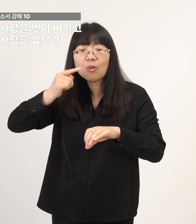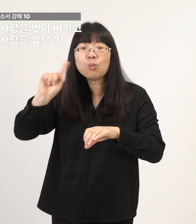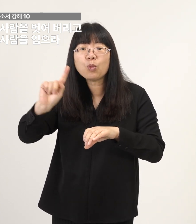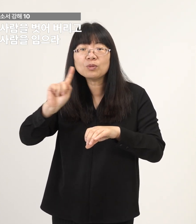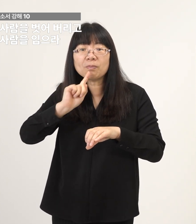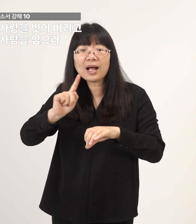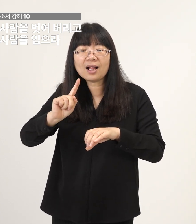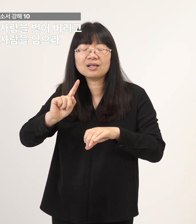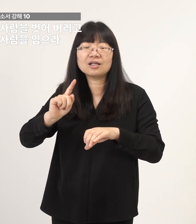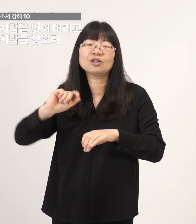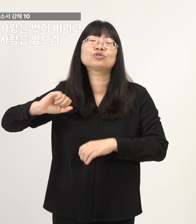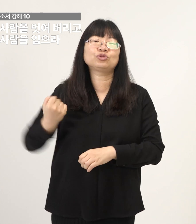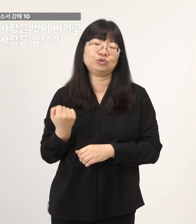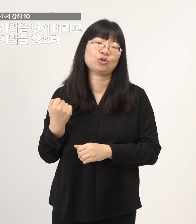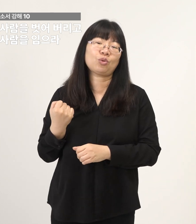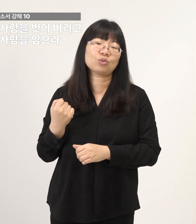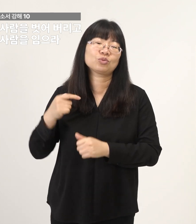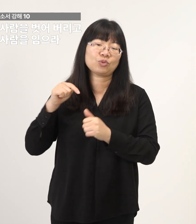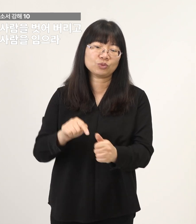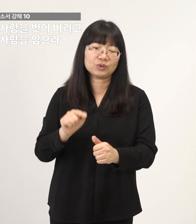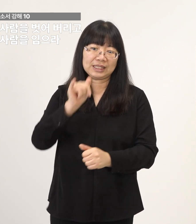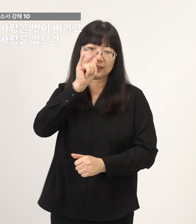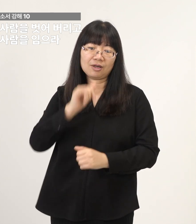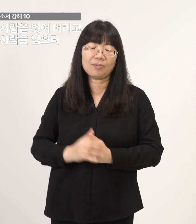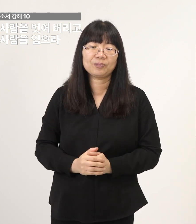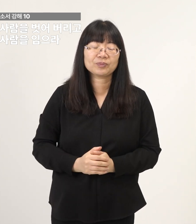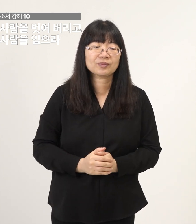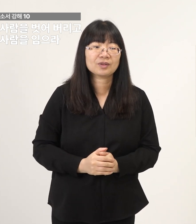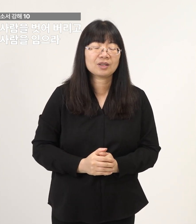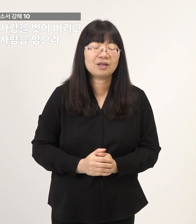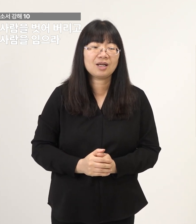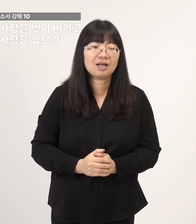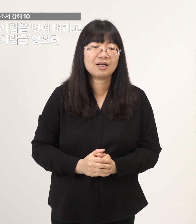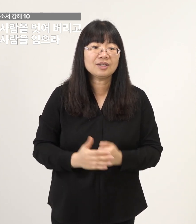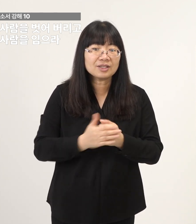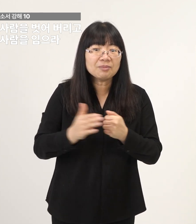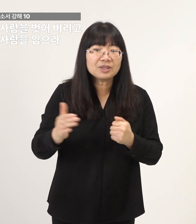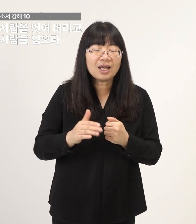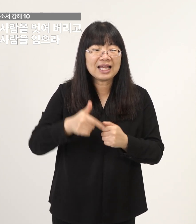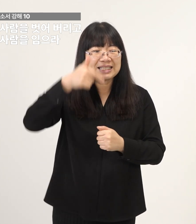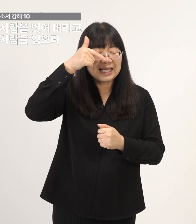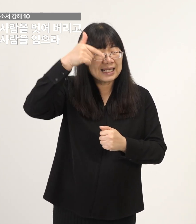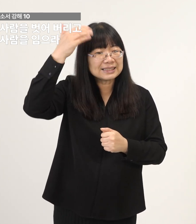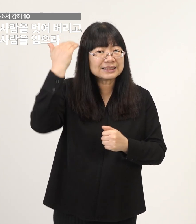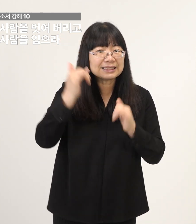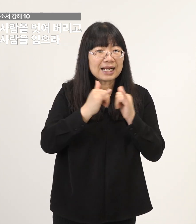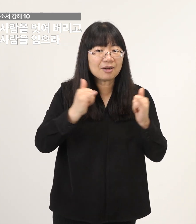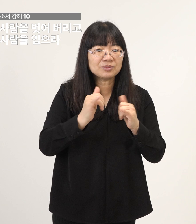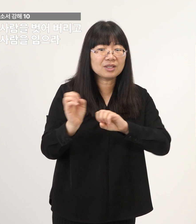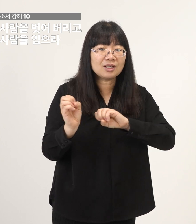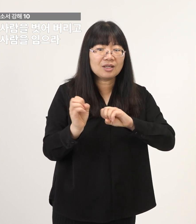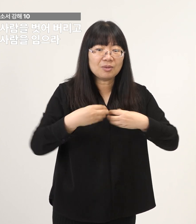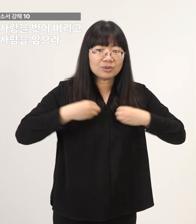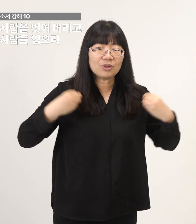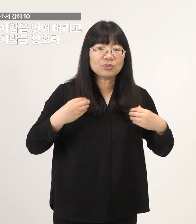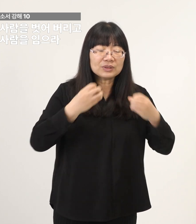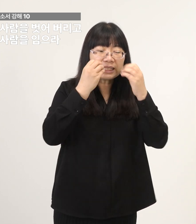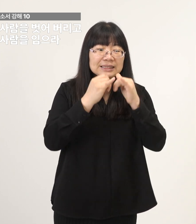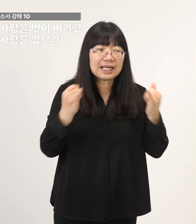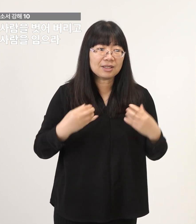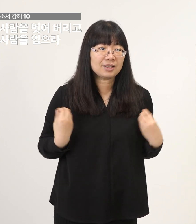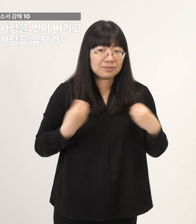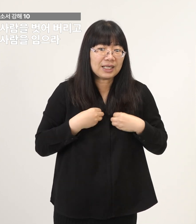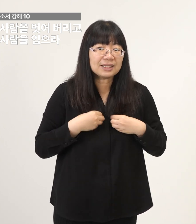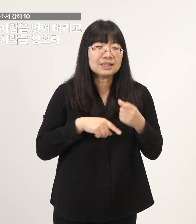오늘 제목이 뭐 그럴듯하게 잡혀 있지만 옛사람을 벗어버리고 새사람을 입으라는 말은 간단히